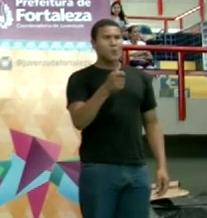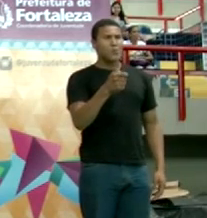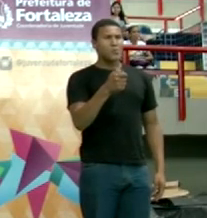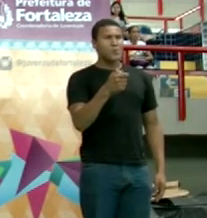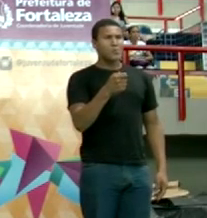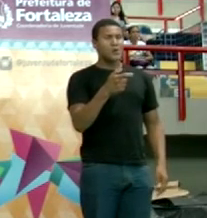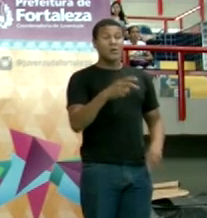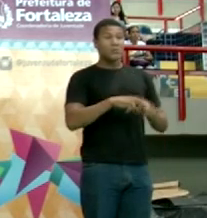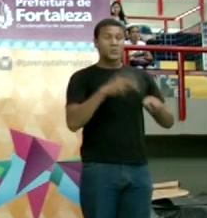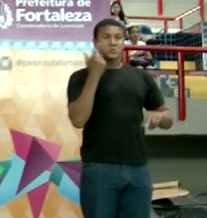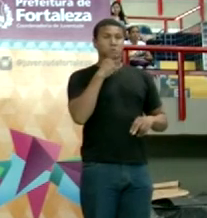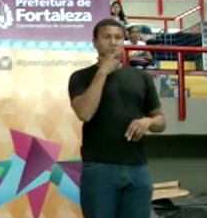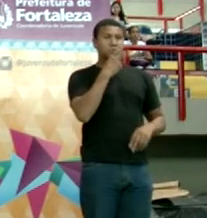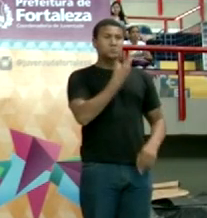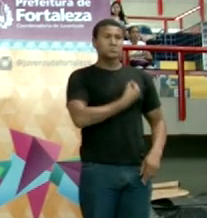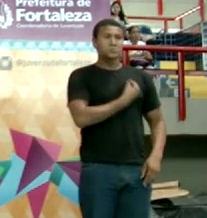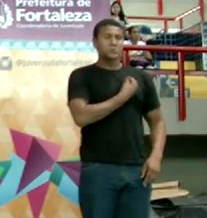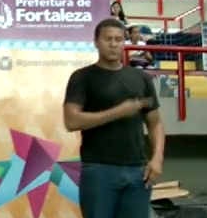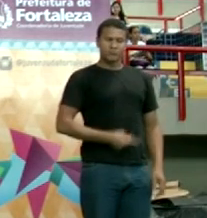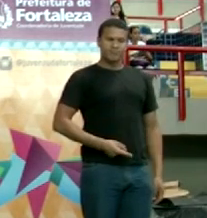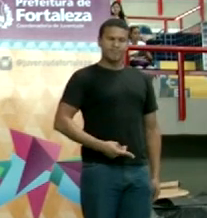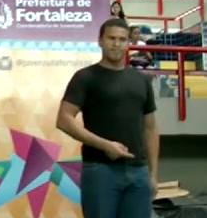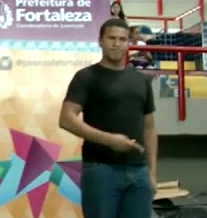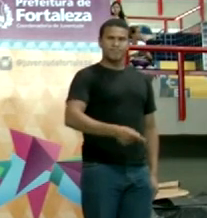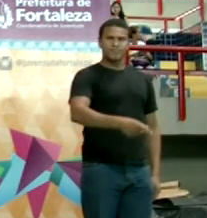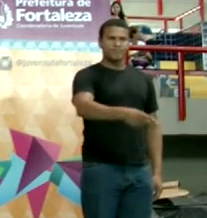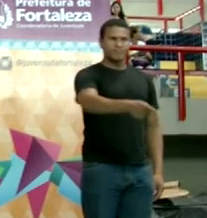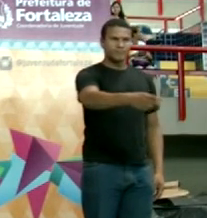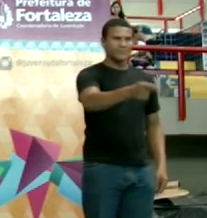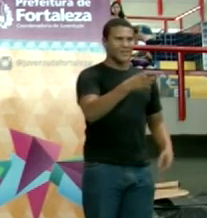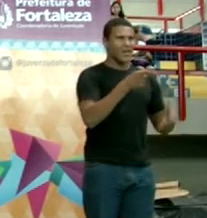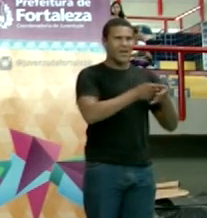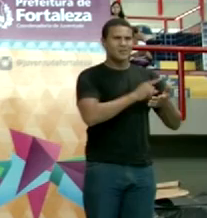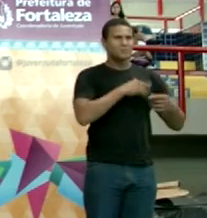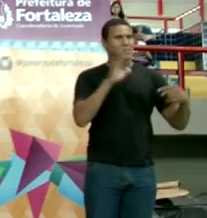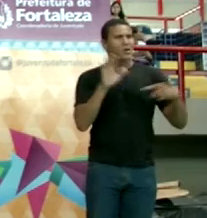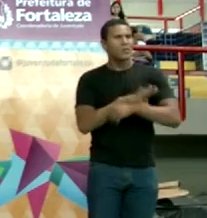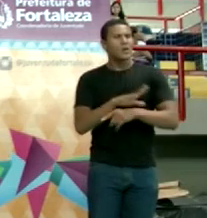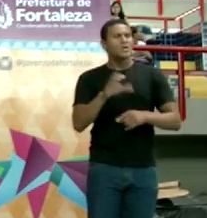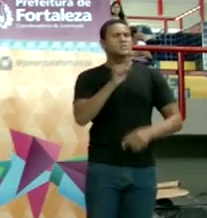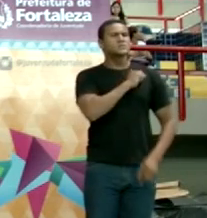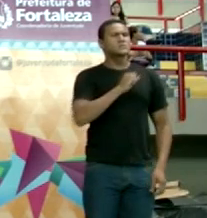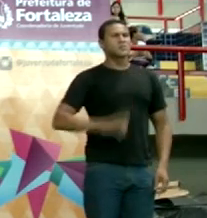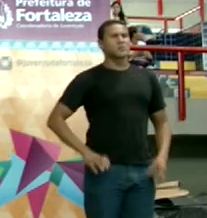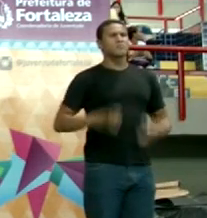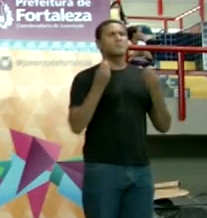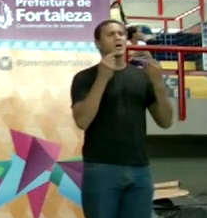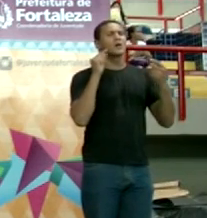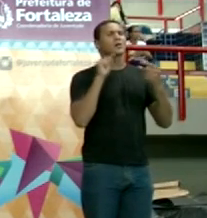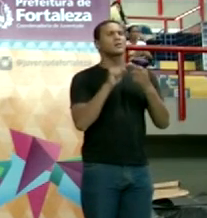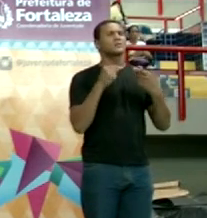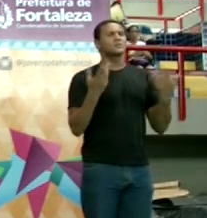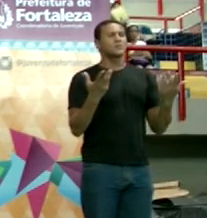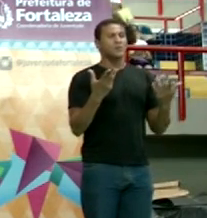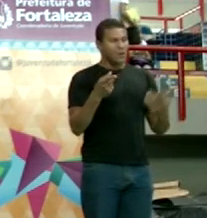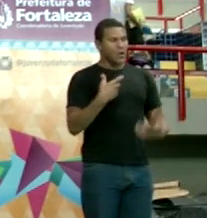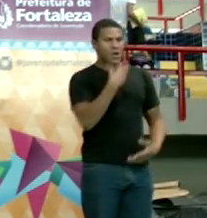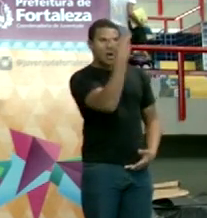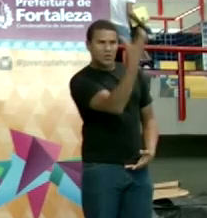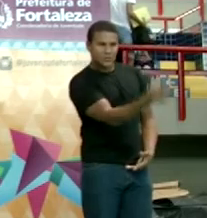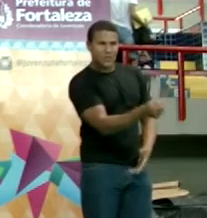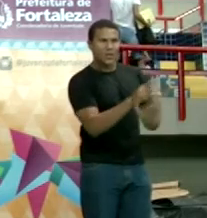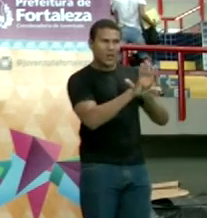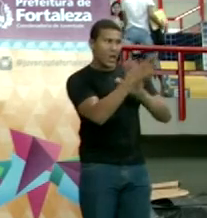vitalício. E o Senado tinha como função, como perguntou meu amigo, aprovar as leis feitas pela Câmara